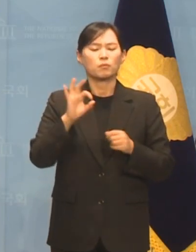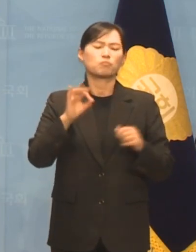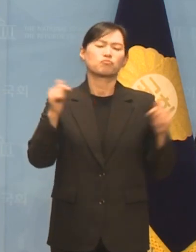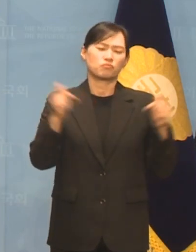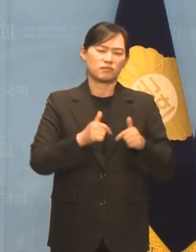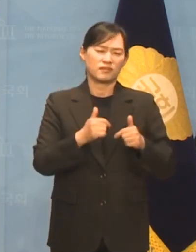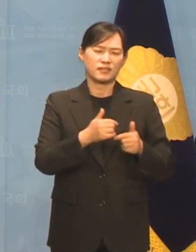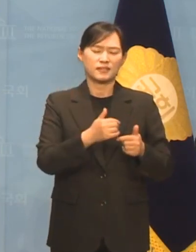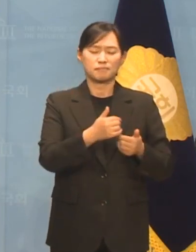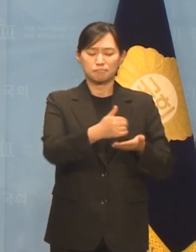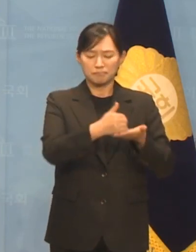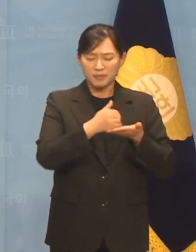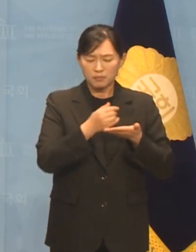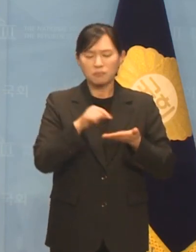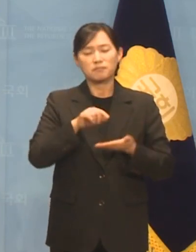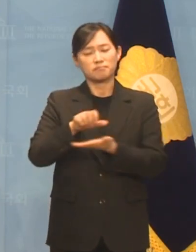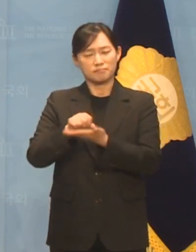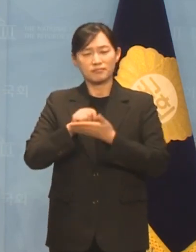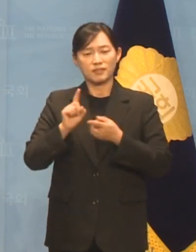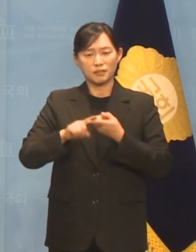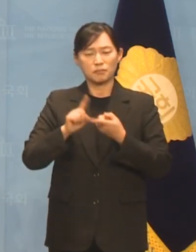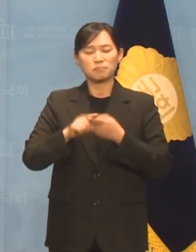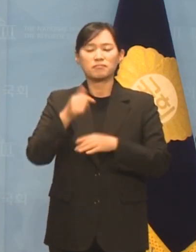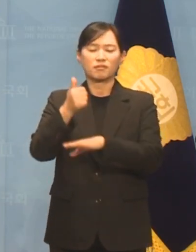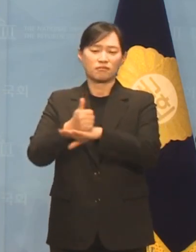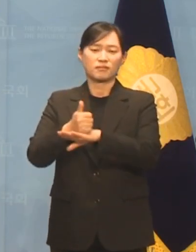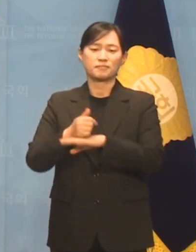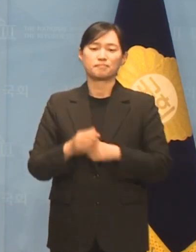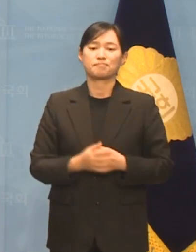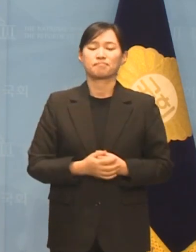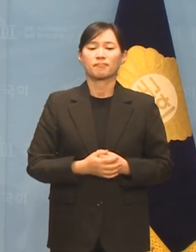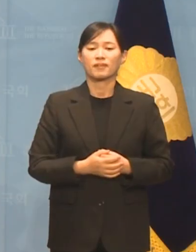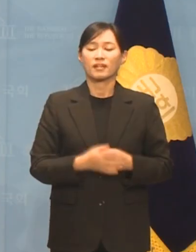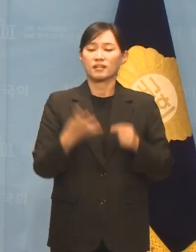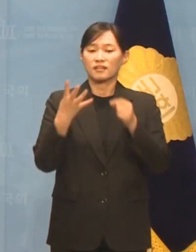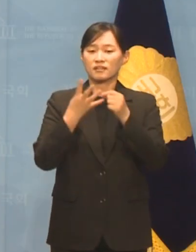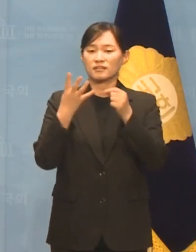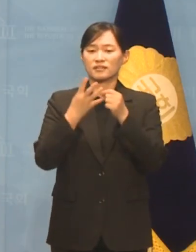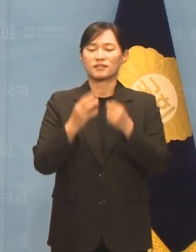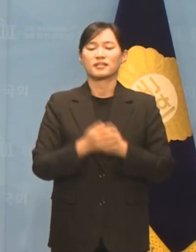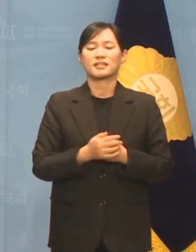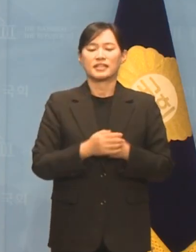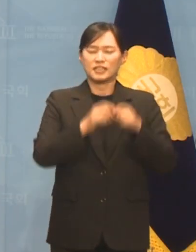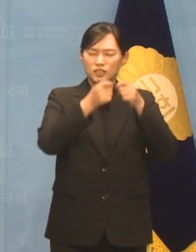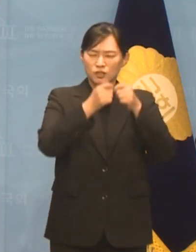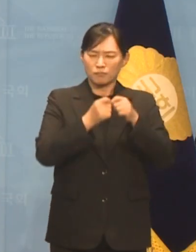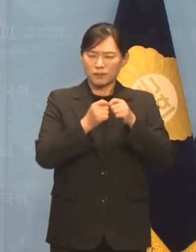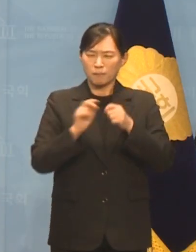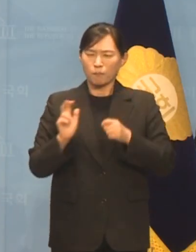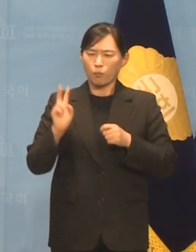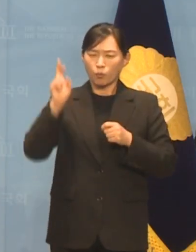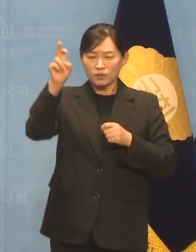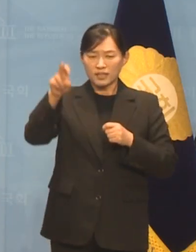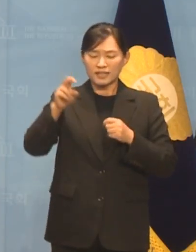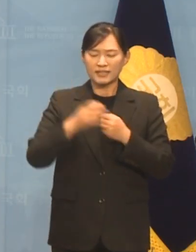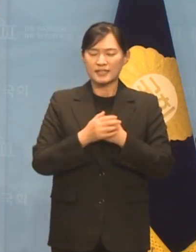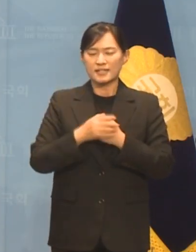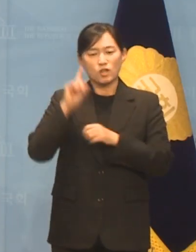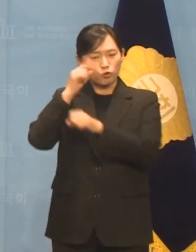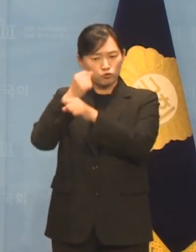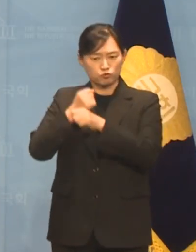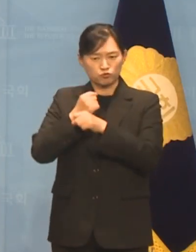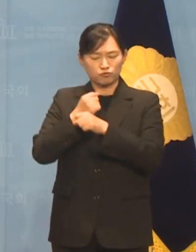제시했고 그 의견이 반영된 결과였던 것입니다. 넷째, 정밀 유도 포탄 연구개발 사업